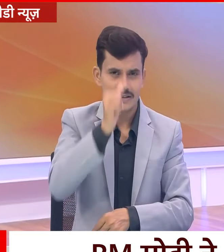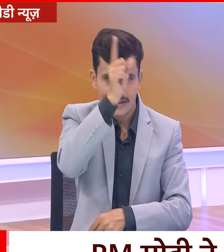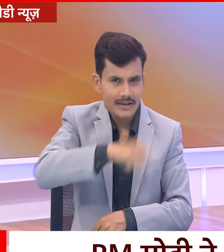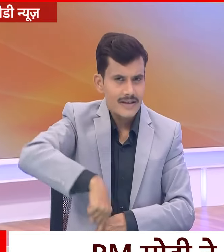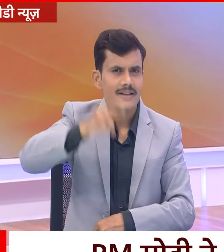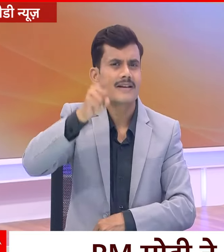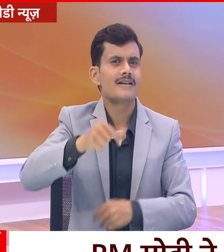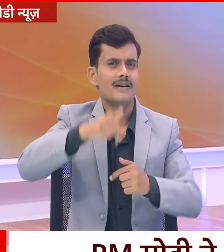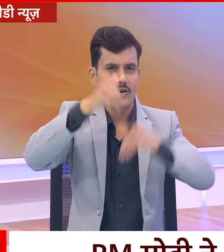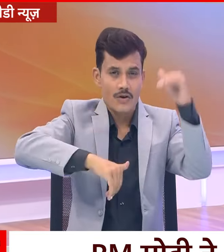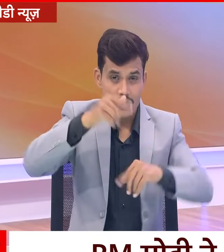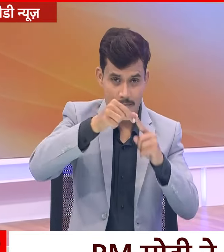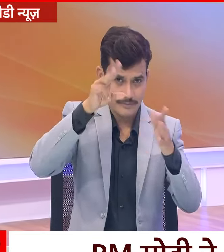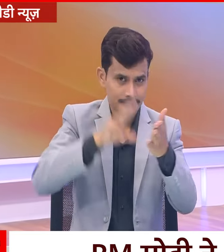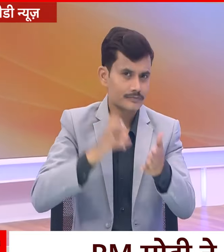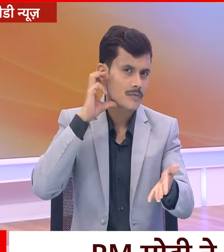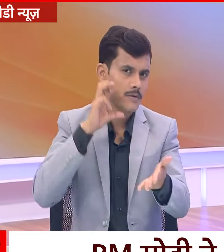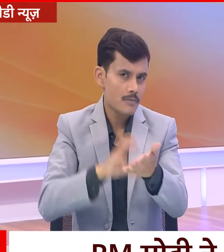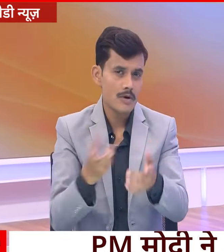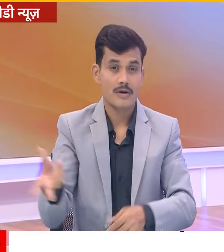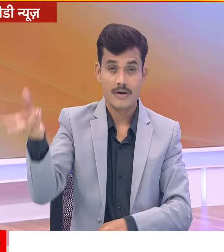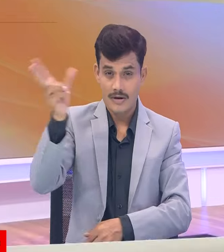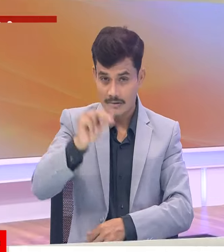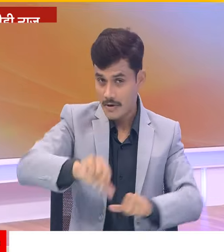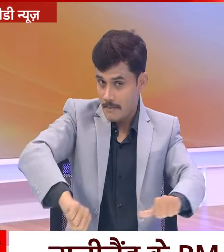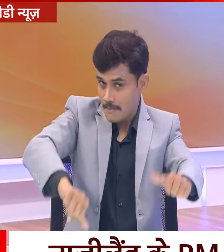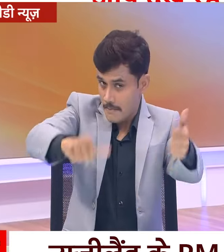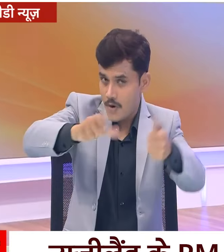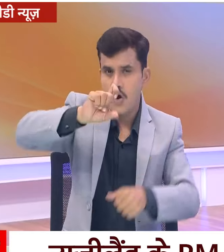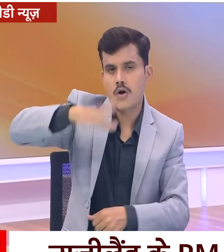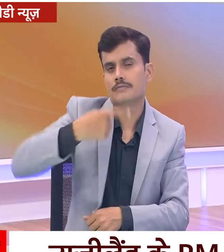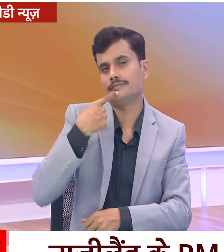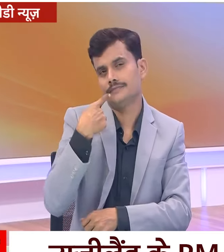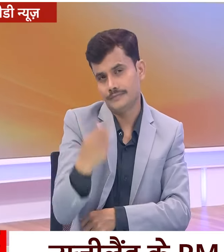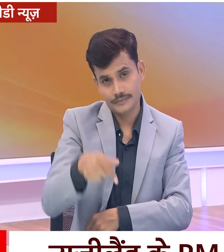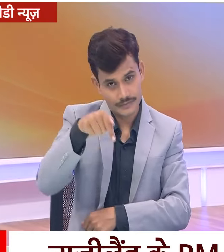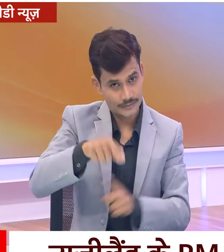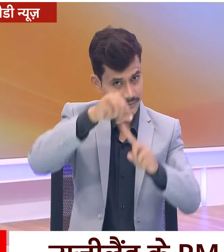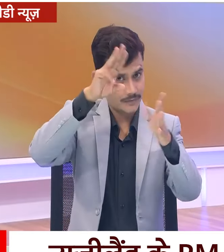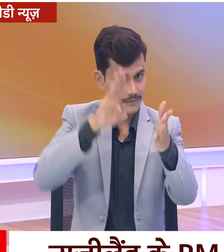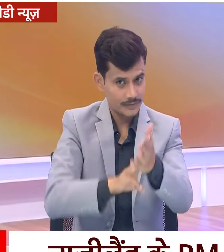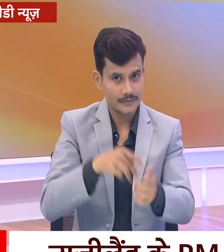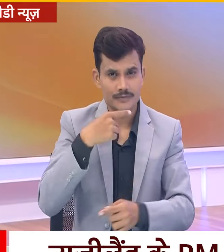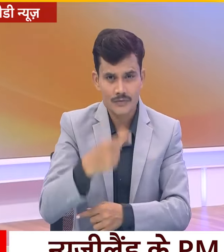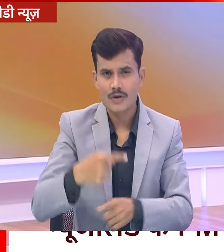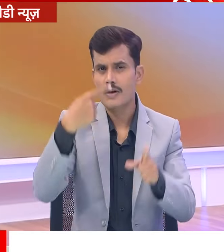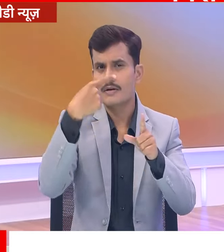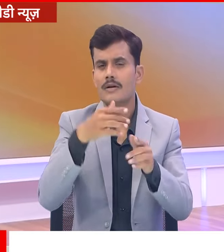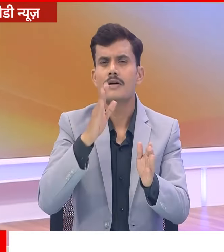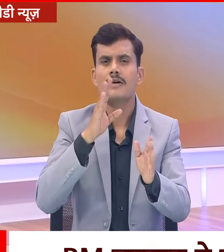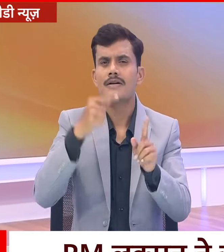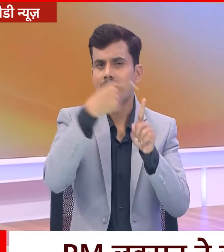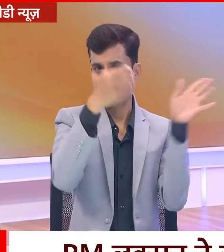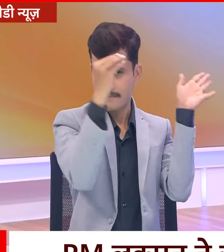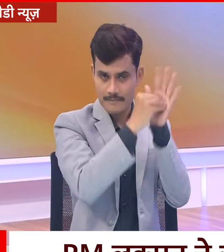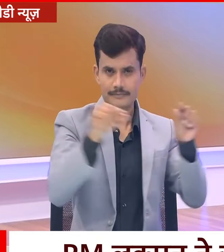चुनावों के बाद प्रधानमंत्री मोदी को उनके फिर से हुई जीत पर हार्दिक बधाई दी और इसके बाद प्रधानमंत्री नरेंद्र मोदी ने सोशल मीडिया